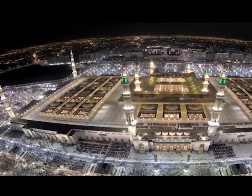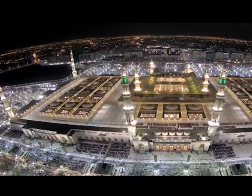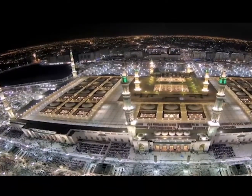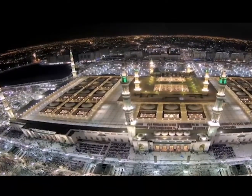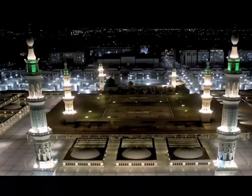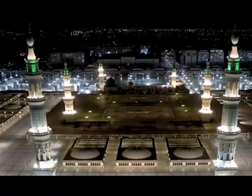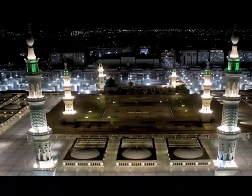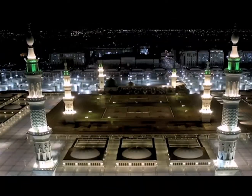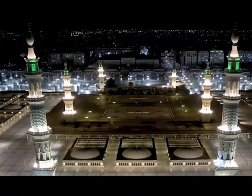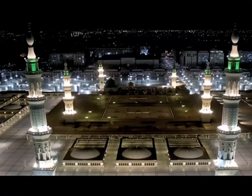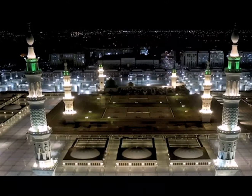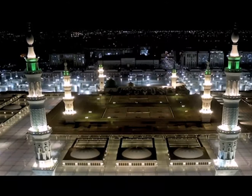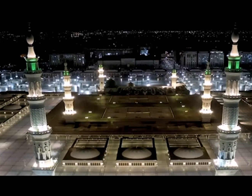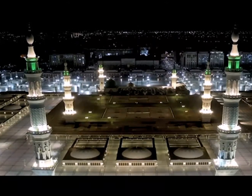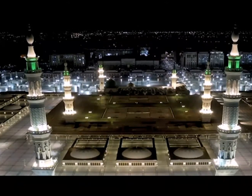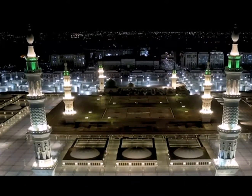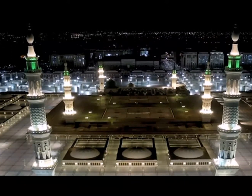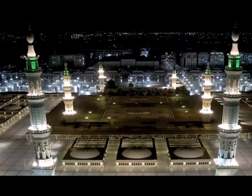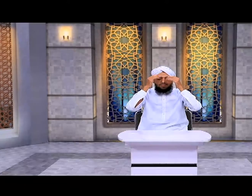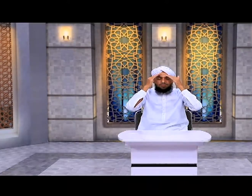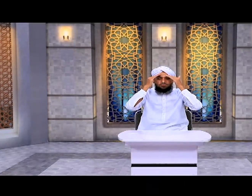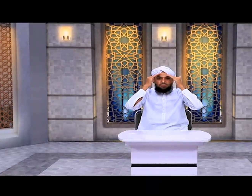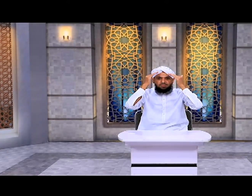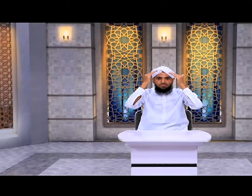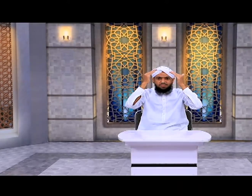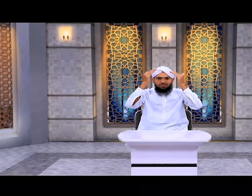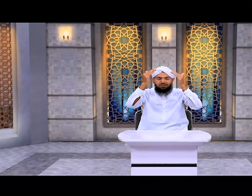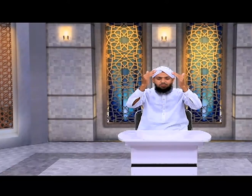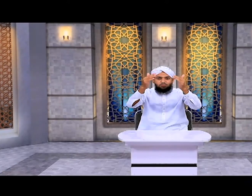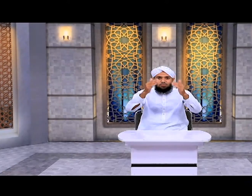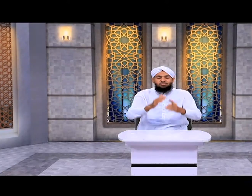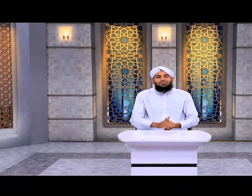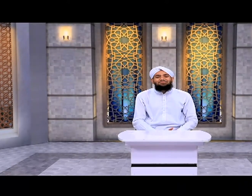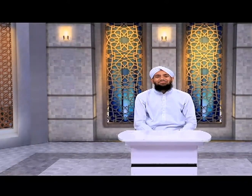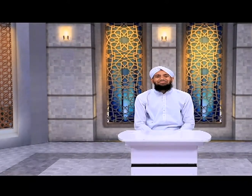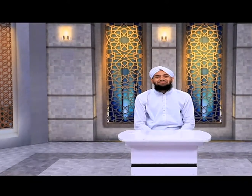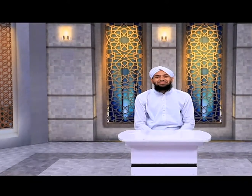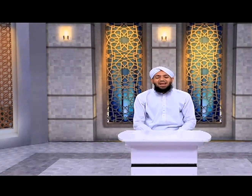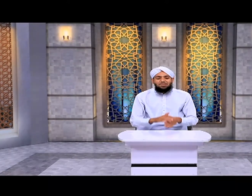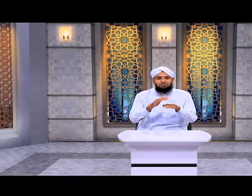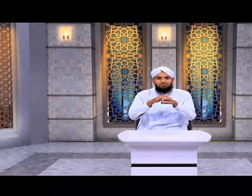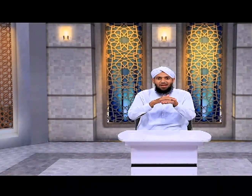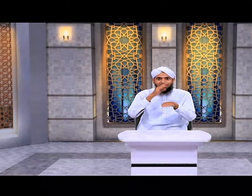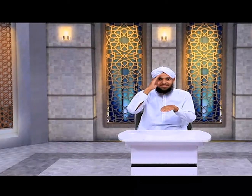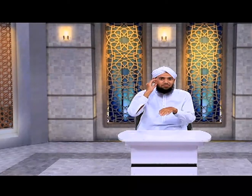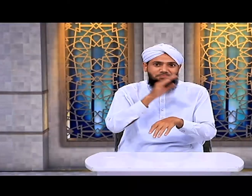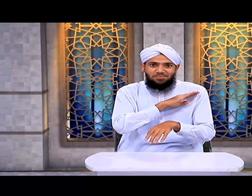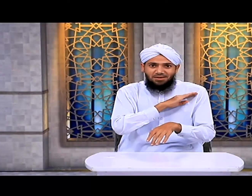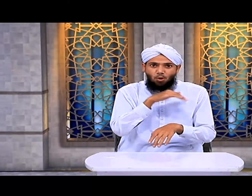نبی اللہ وعلی آلک واصحابک یا نور اللہ۔ پیارے اسلامی بھائیوں اور مدنی